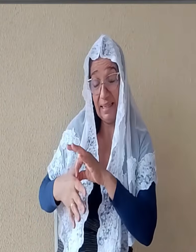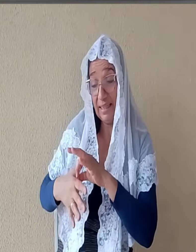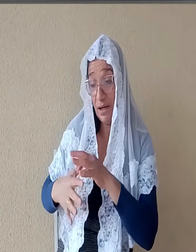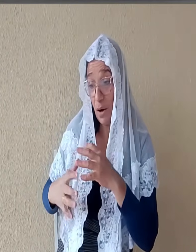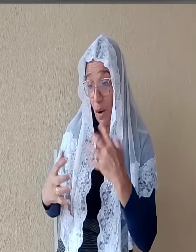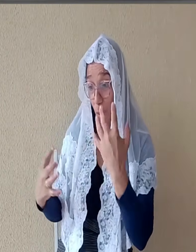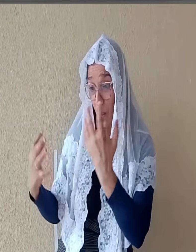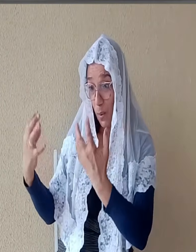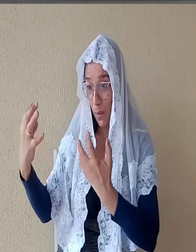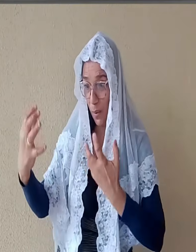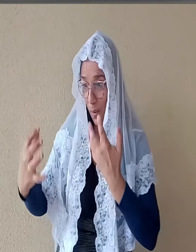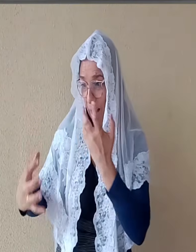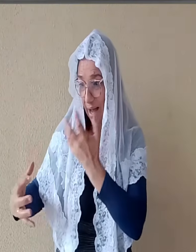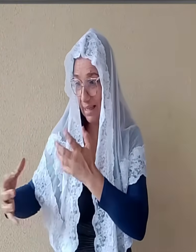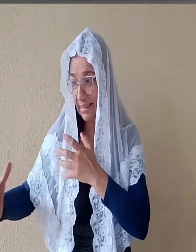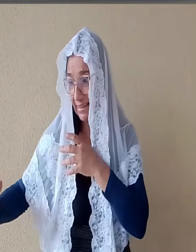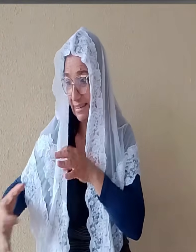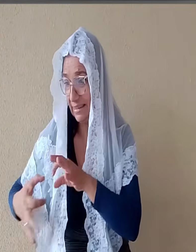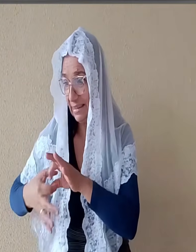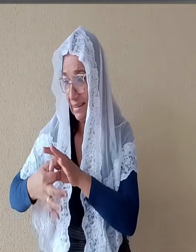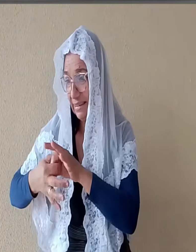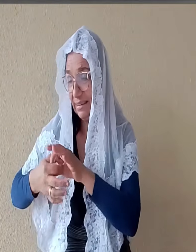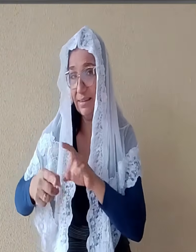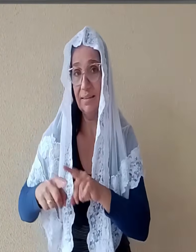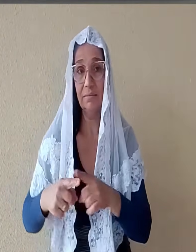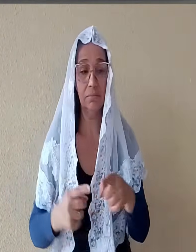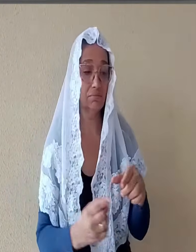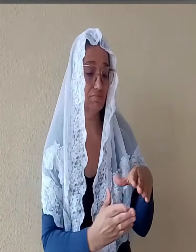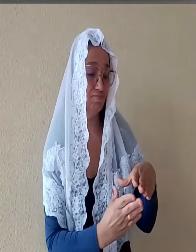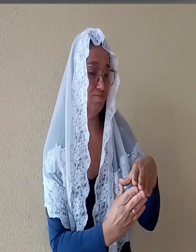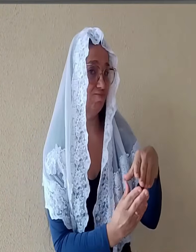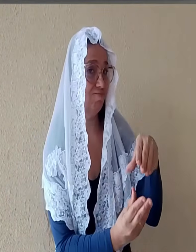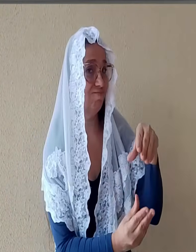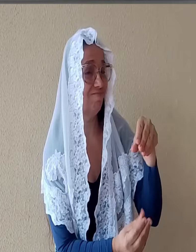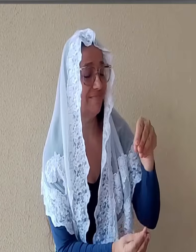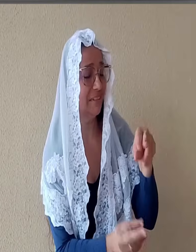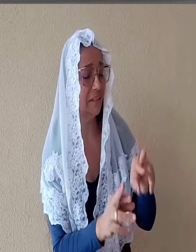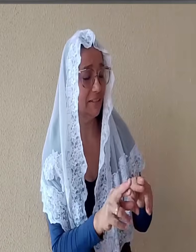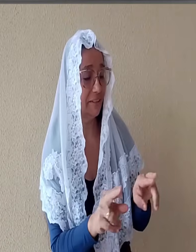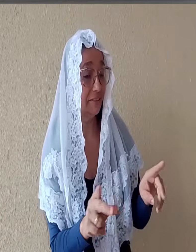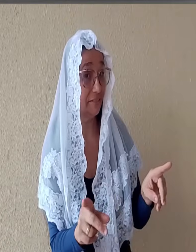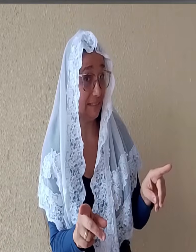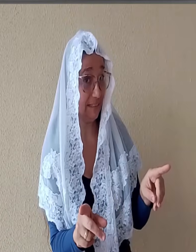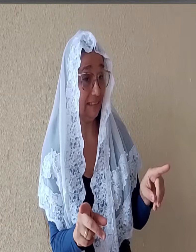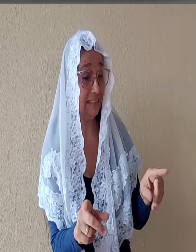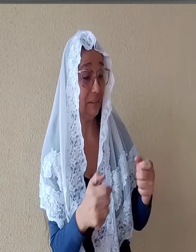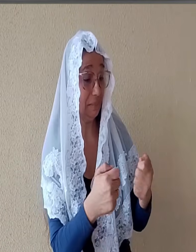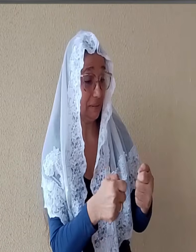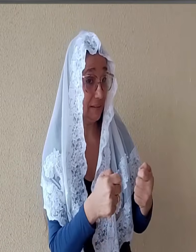consegue explicar. Somente Ele. Ele coloca as duas coisas, né, no mesmo